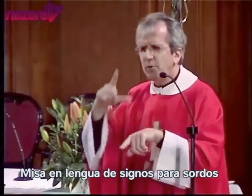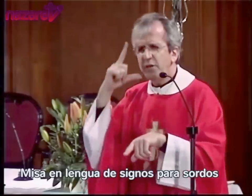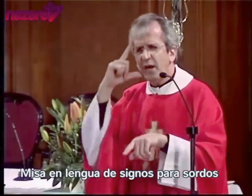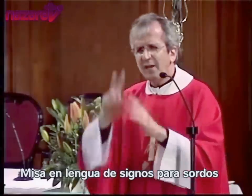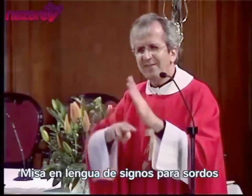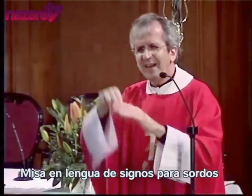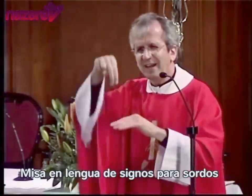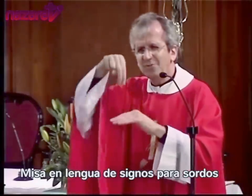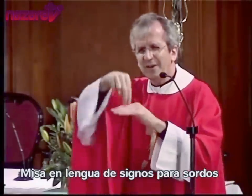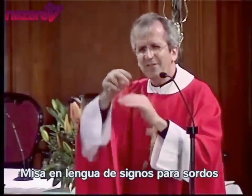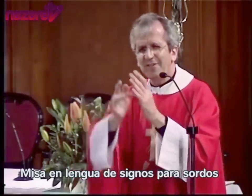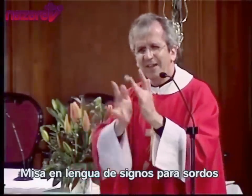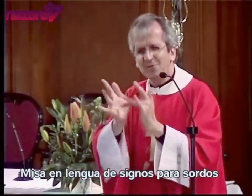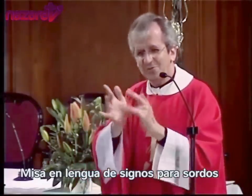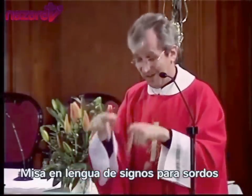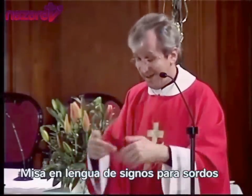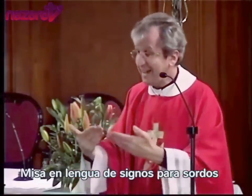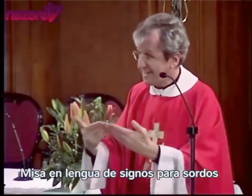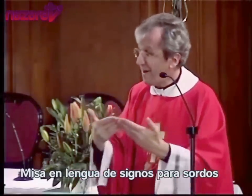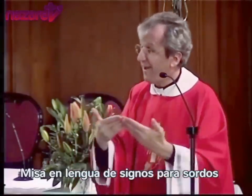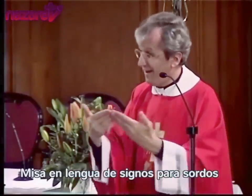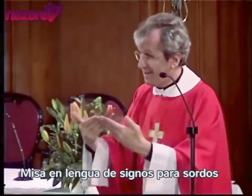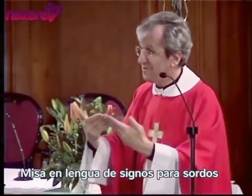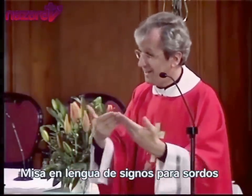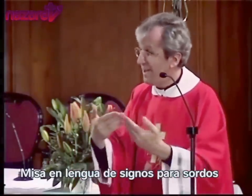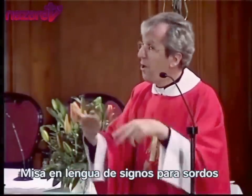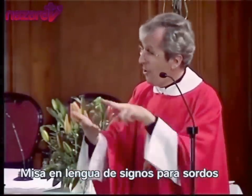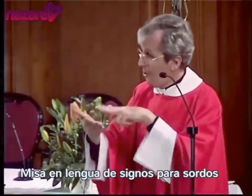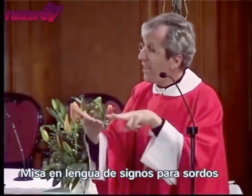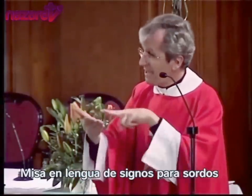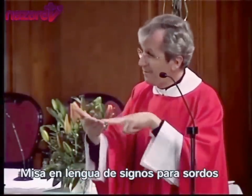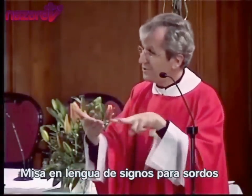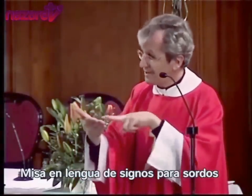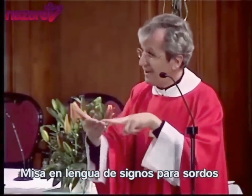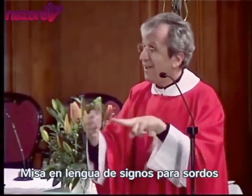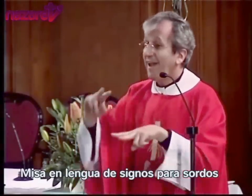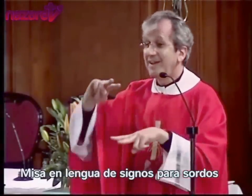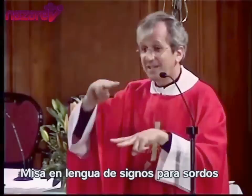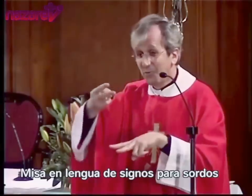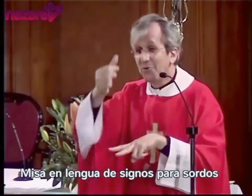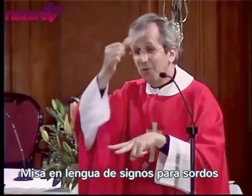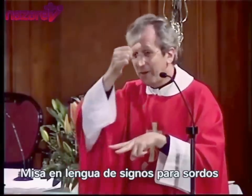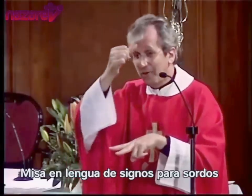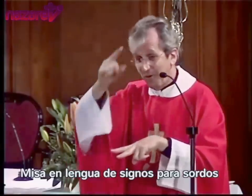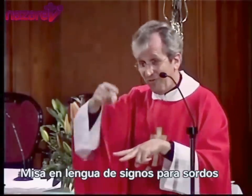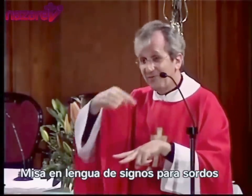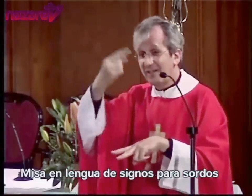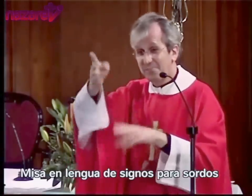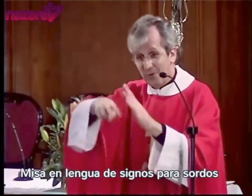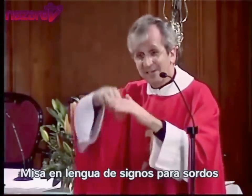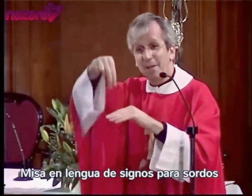el mismo día de la resurrección de Jesús. Este Evangelio, ¿eh? Lo leímos el segundo